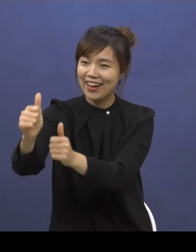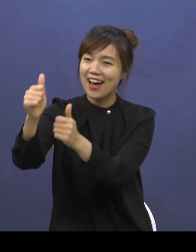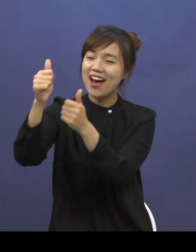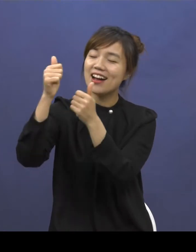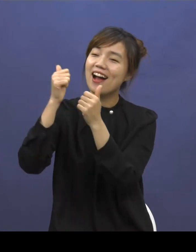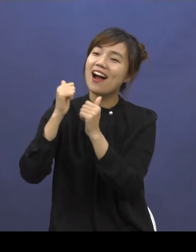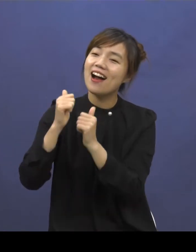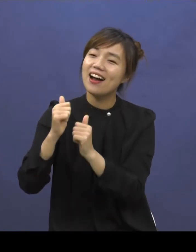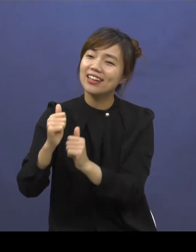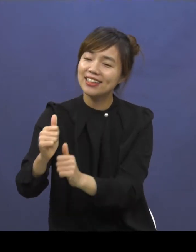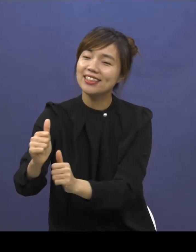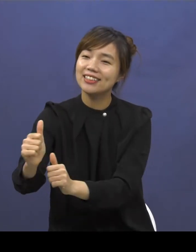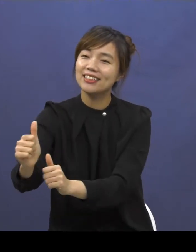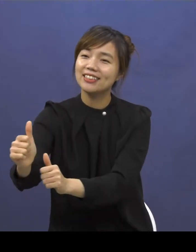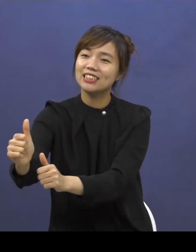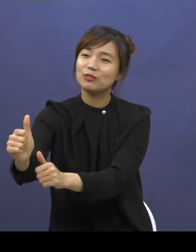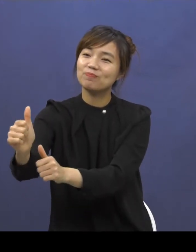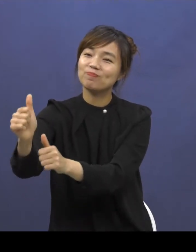따라가니